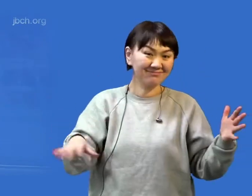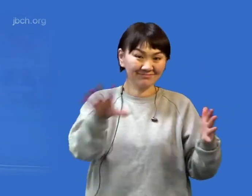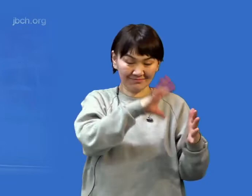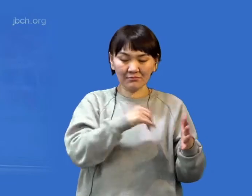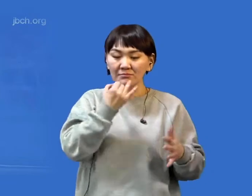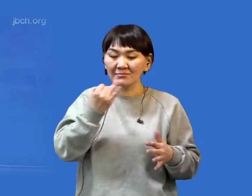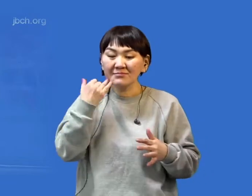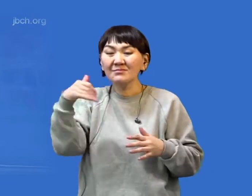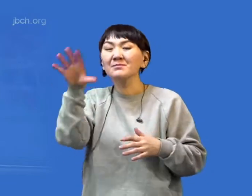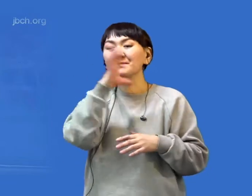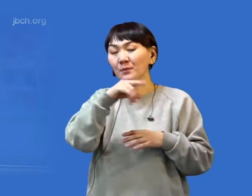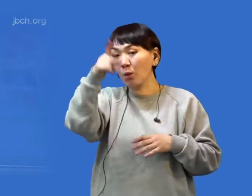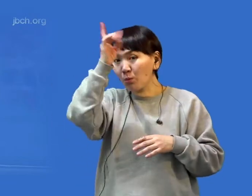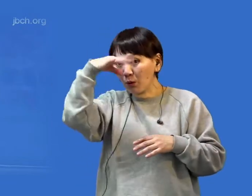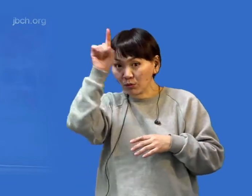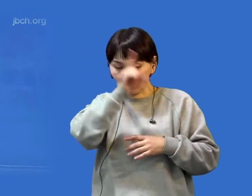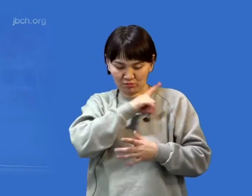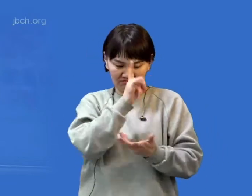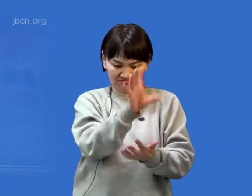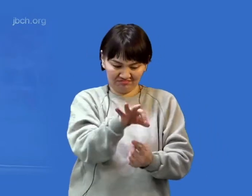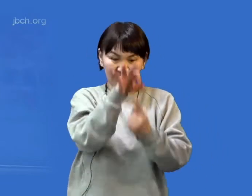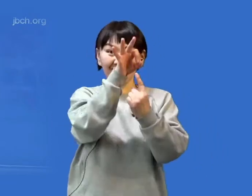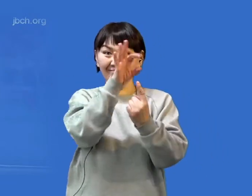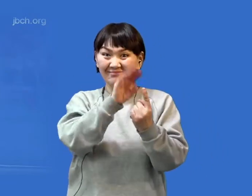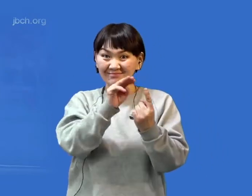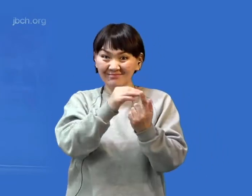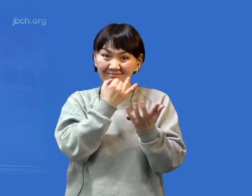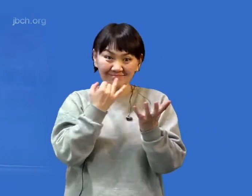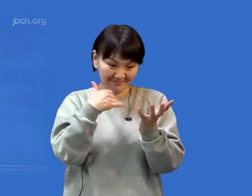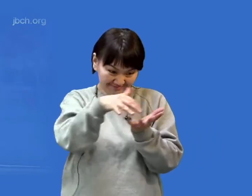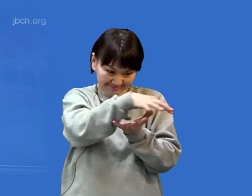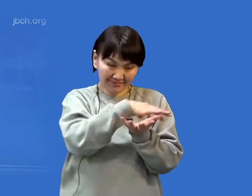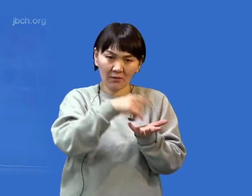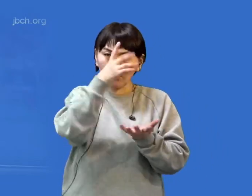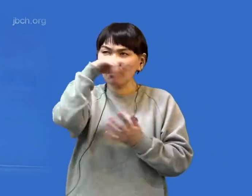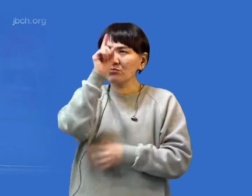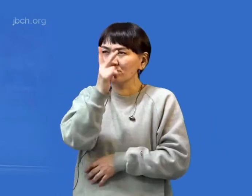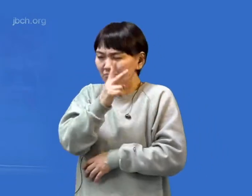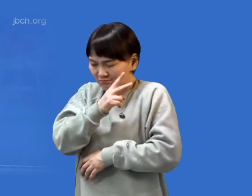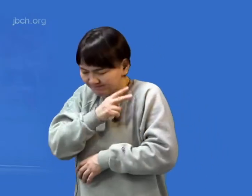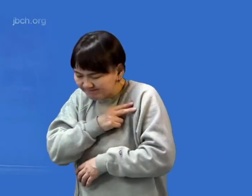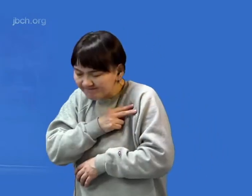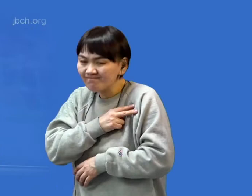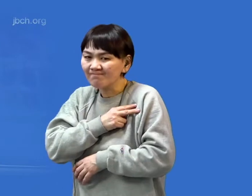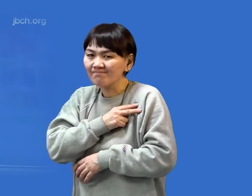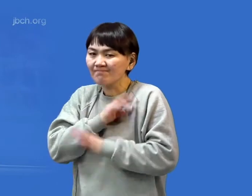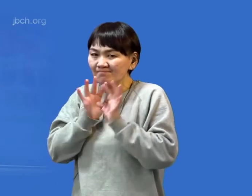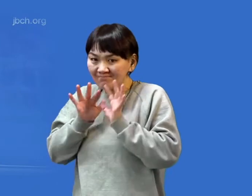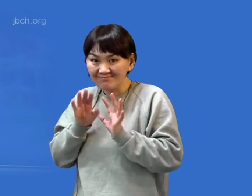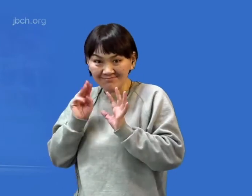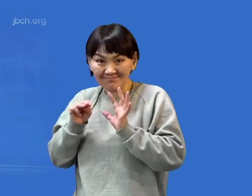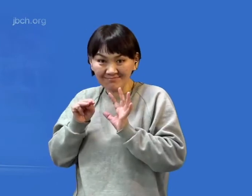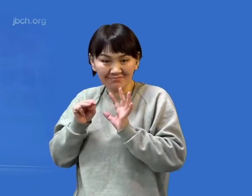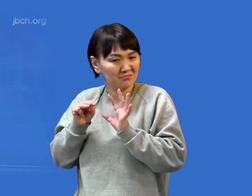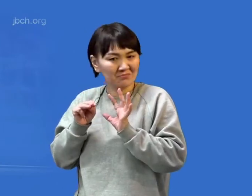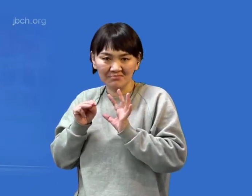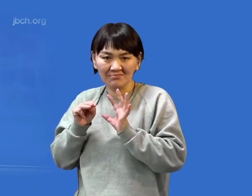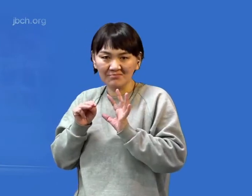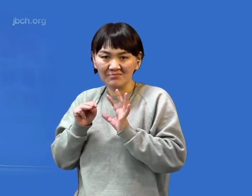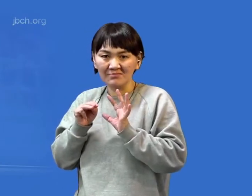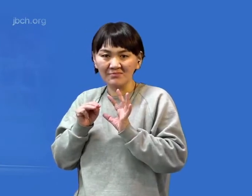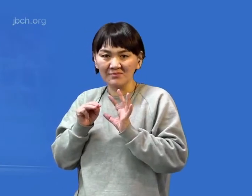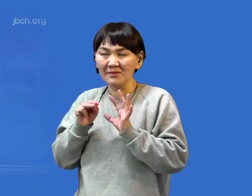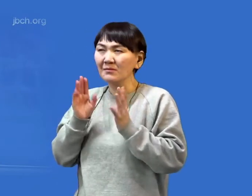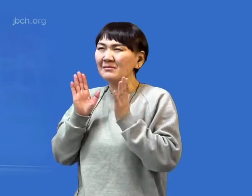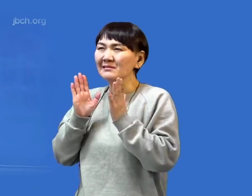Израилийн ард түмэн бурханаар сонгогдсон ард түмэн байна. Бурханд үйлчлэхээс өмнө эглээд тэдэнд Египтэд рүү